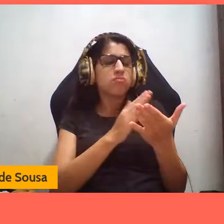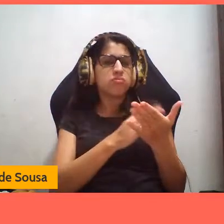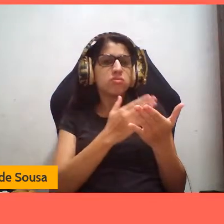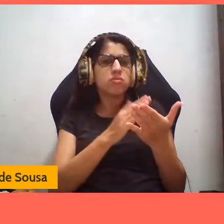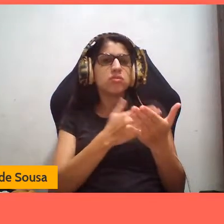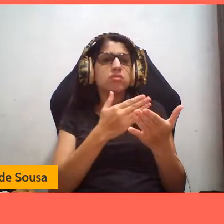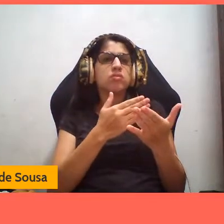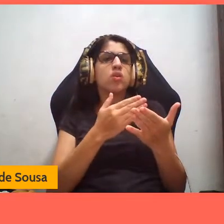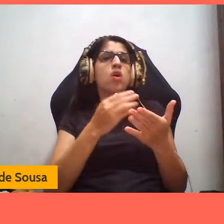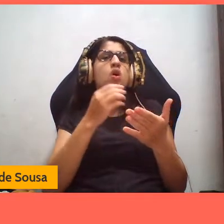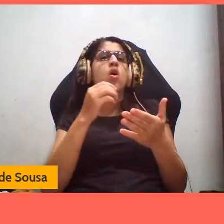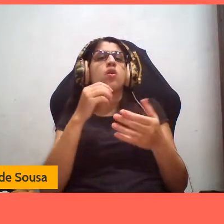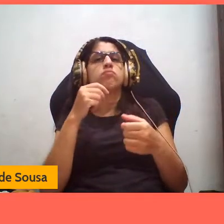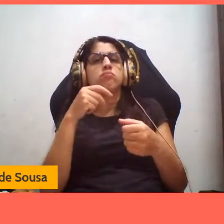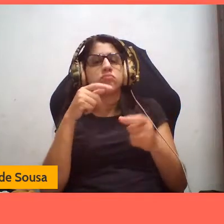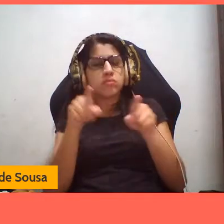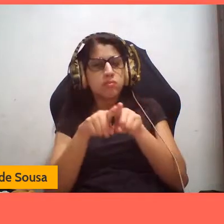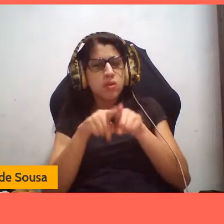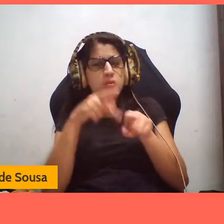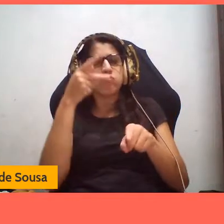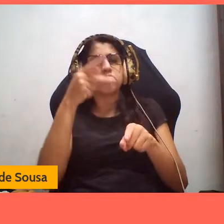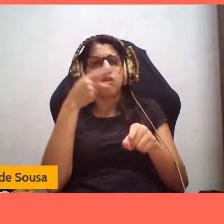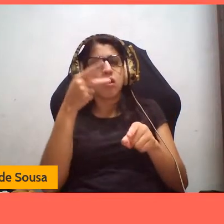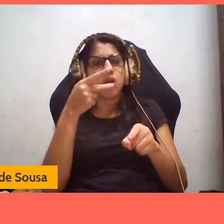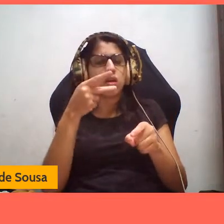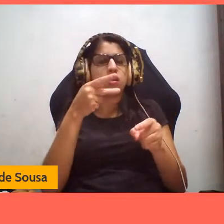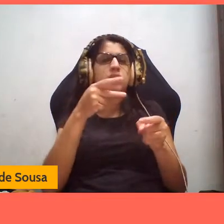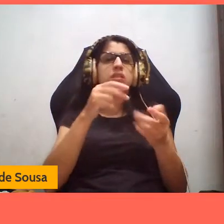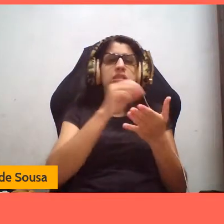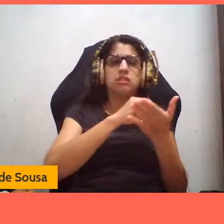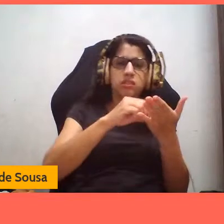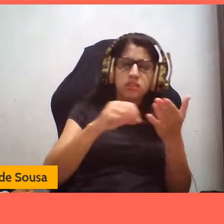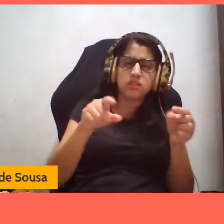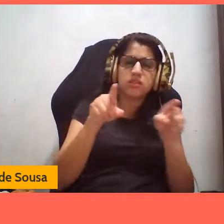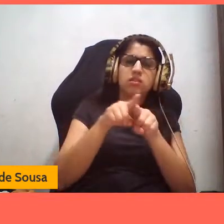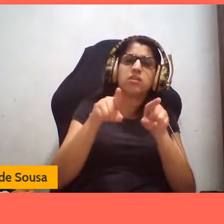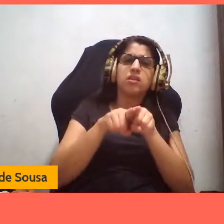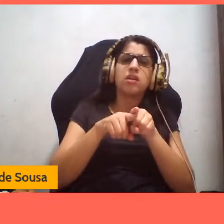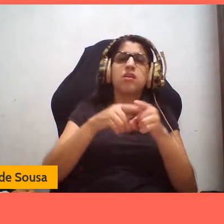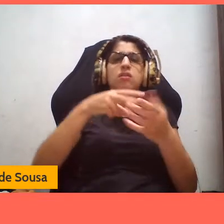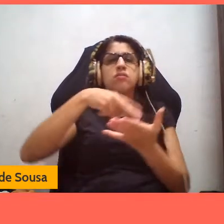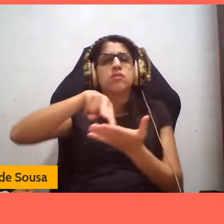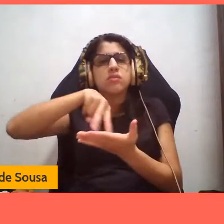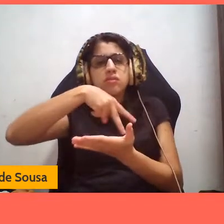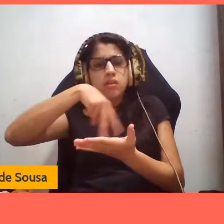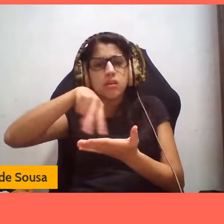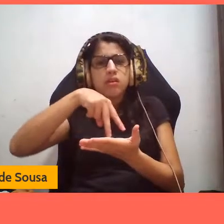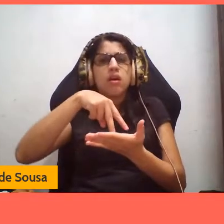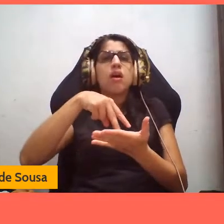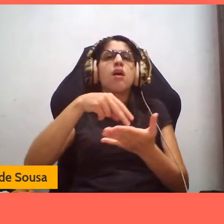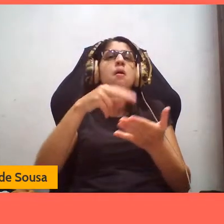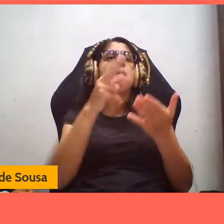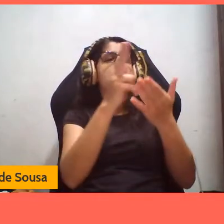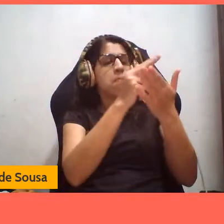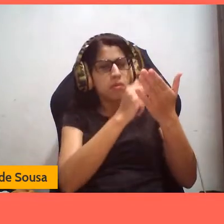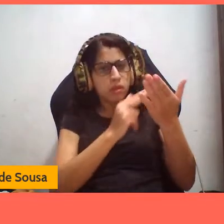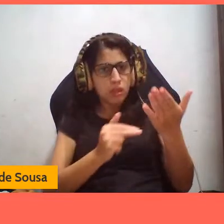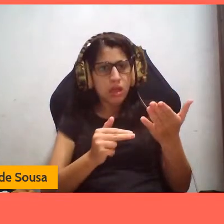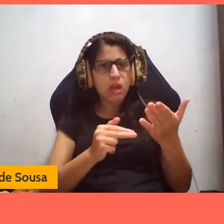contados, escritos, cantados, dançados, como vimos, pintados ou